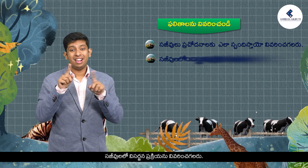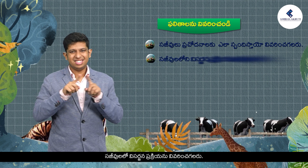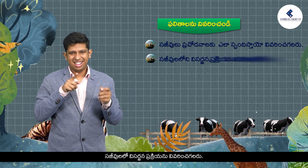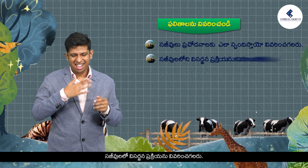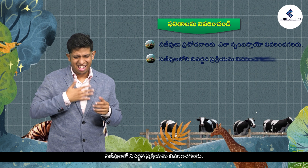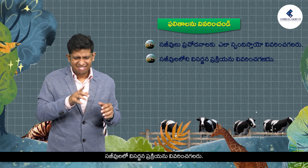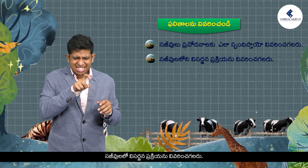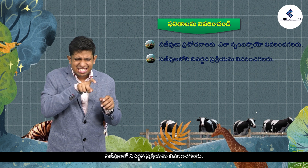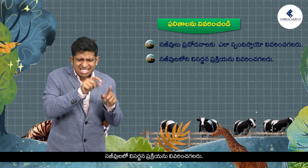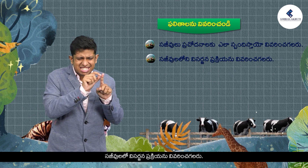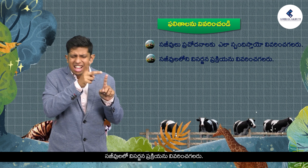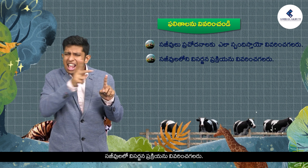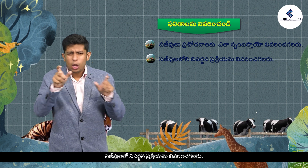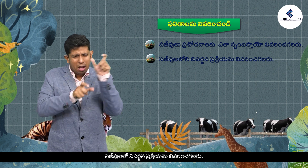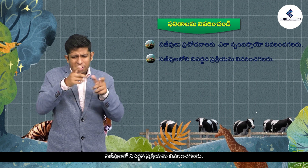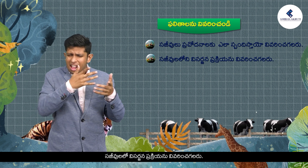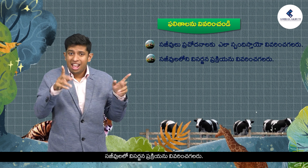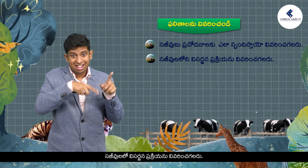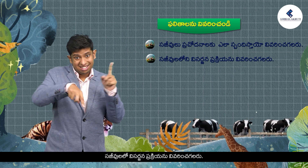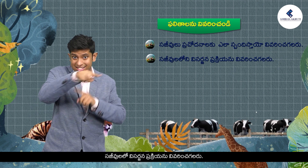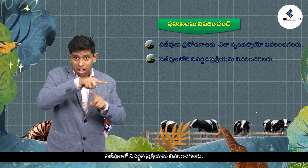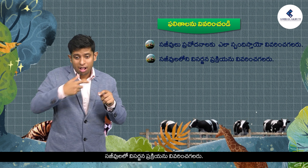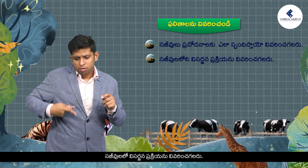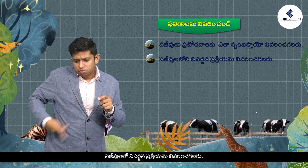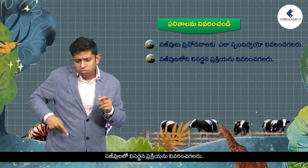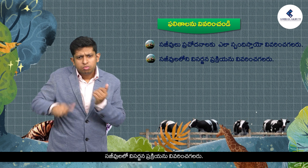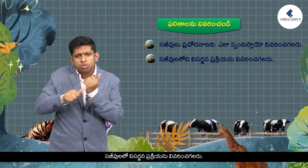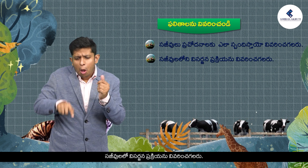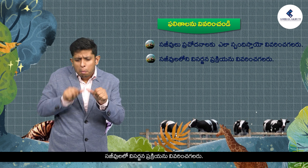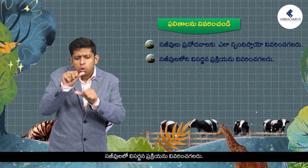సజీవులలో విసర్జన ప్రక్రియను వివరించగలరు.